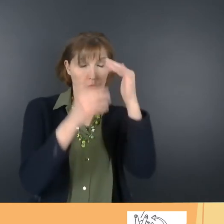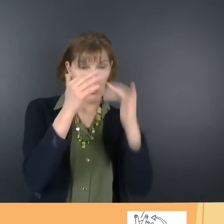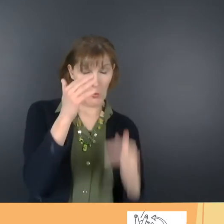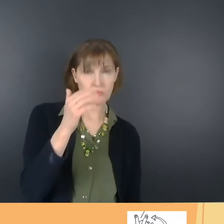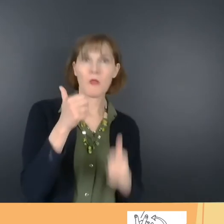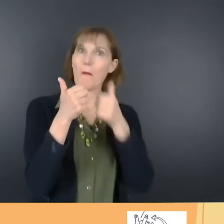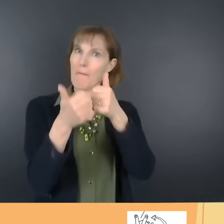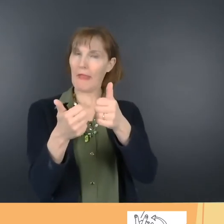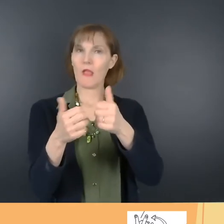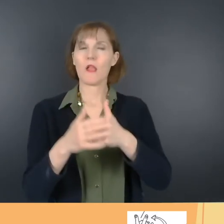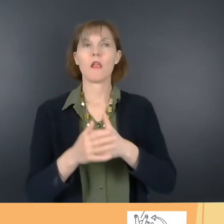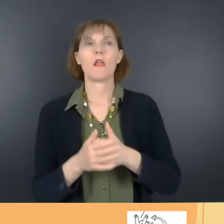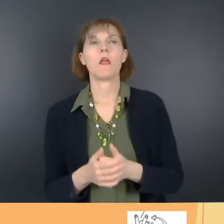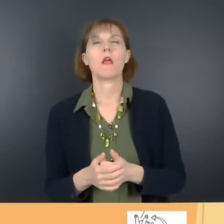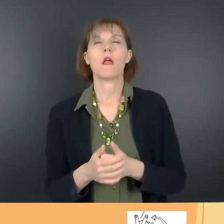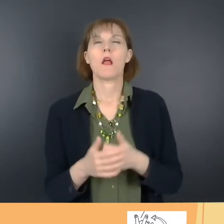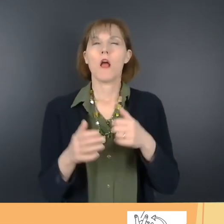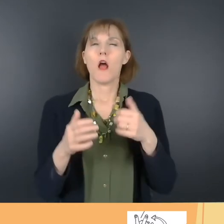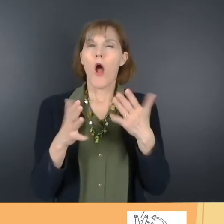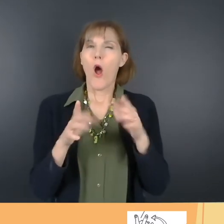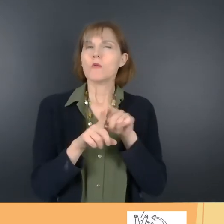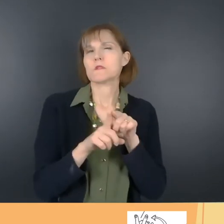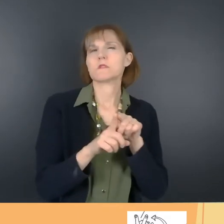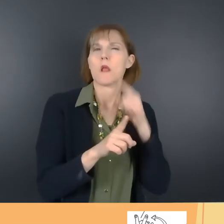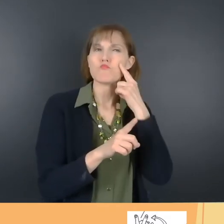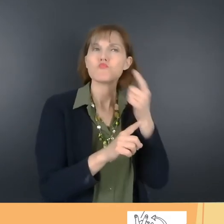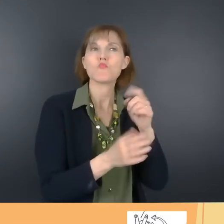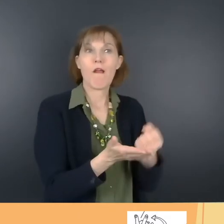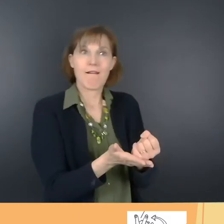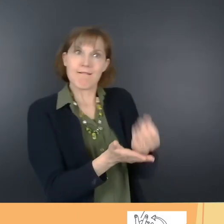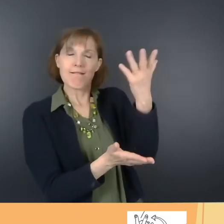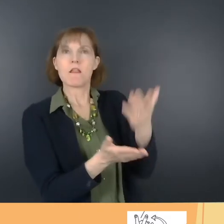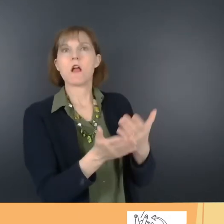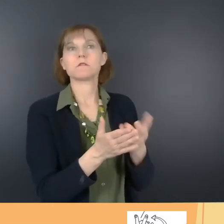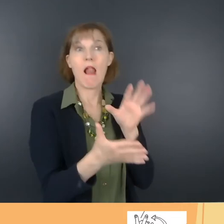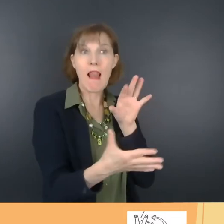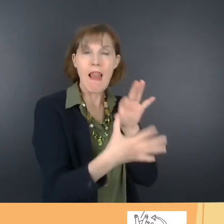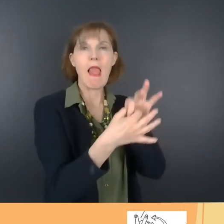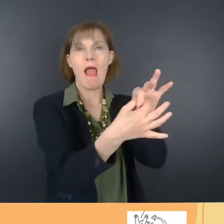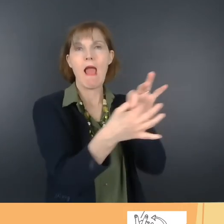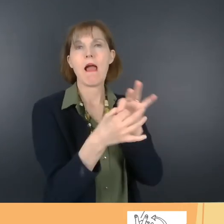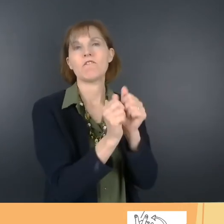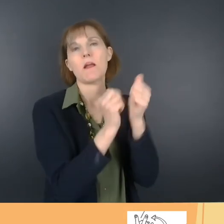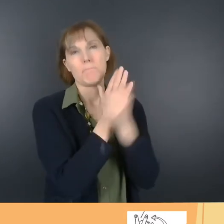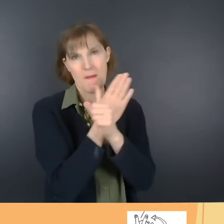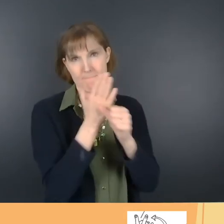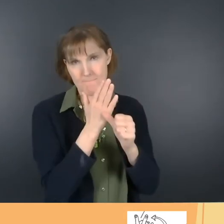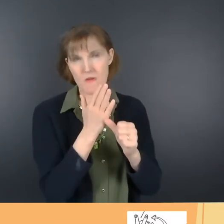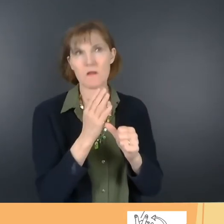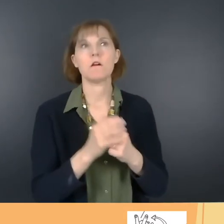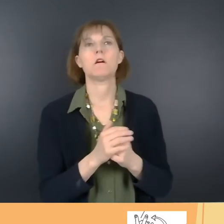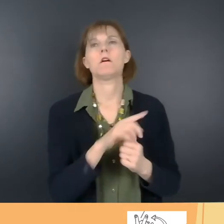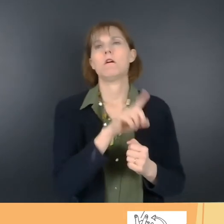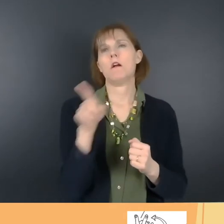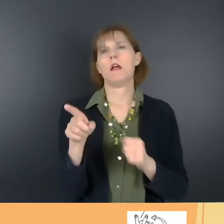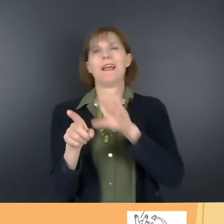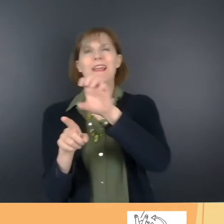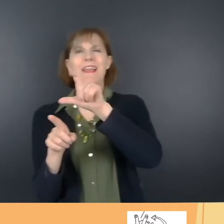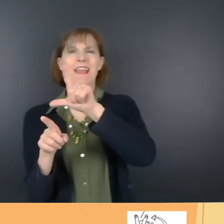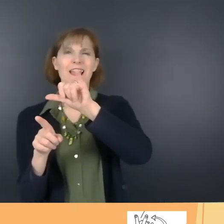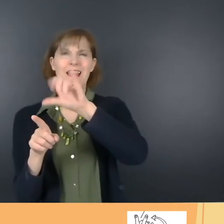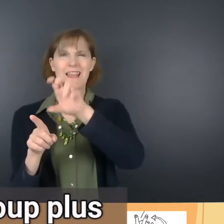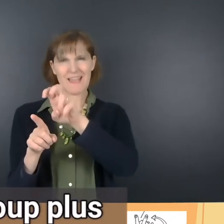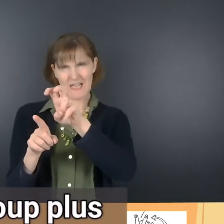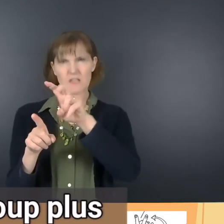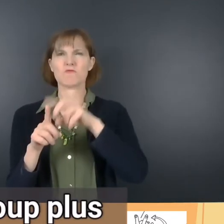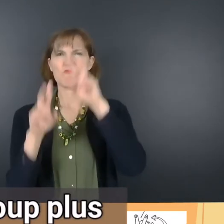'est bien. Et puis, bien, je dirais, bien en lien avec le contenu biblique. Donc, c'est parfait.